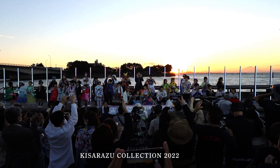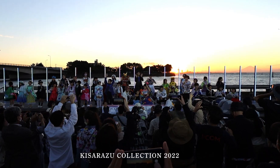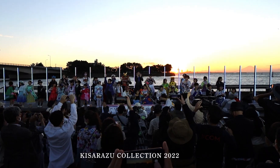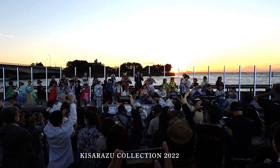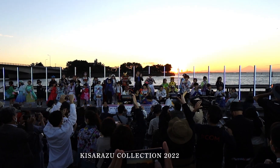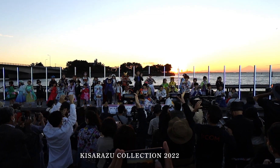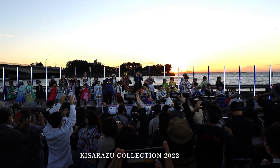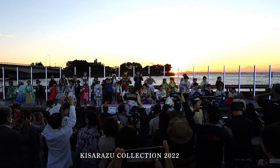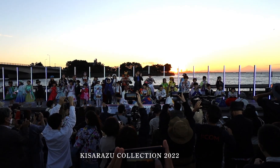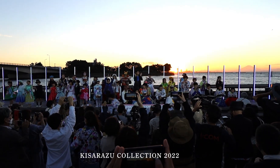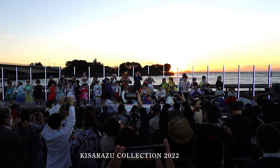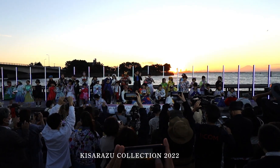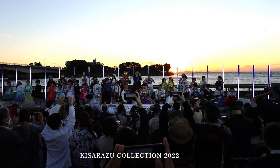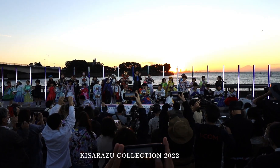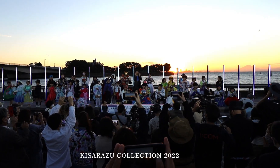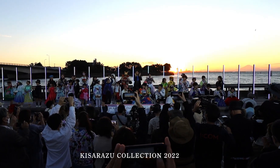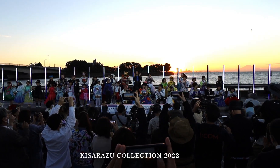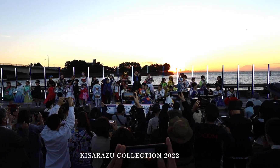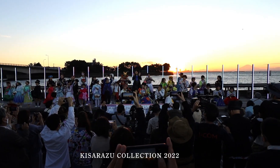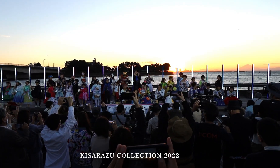変わ